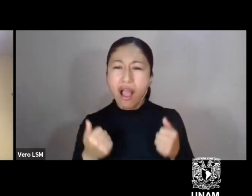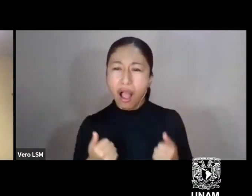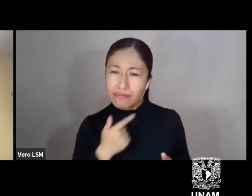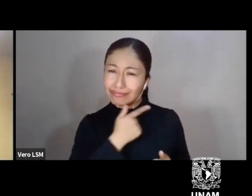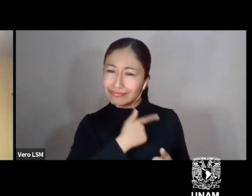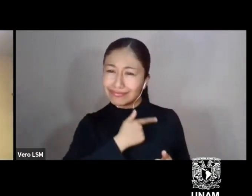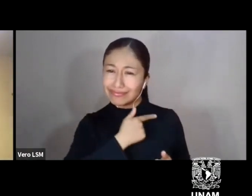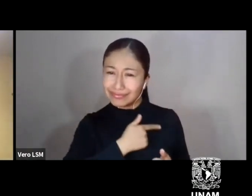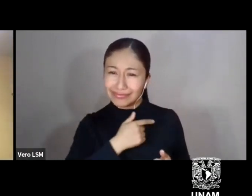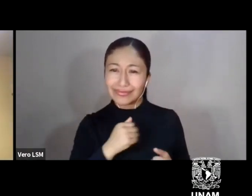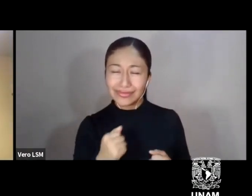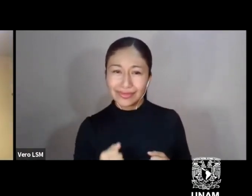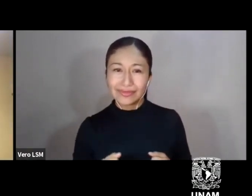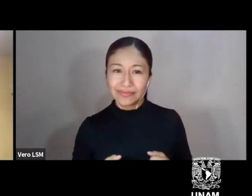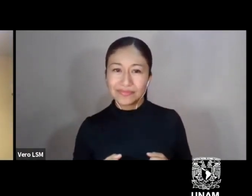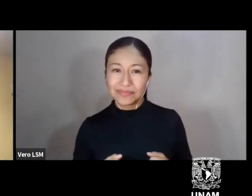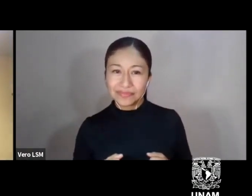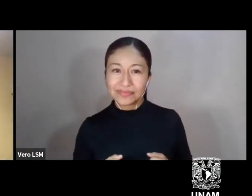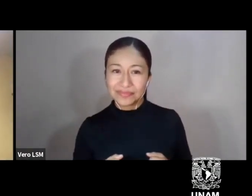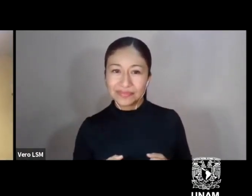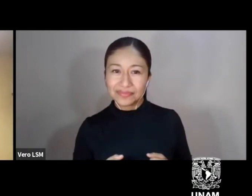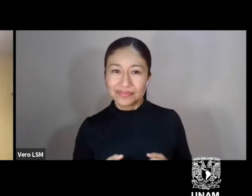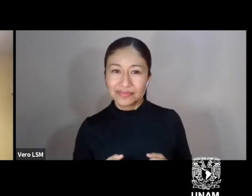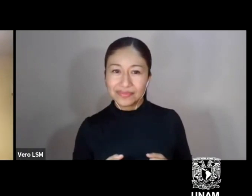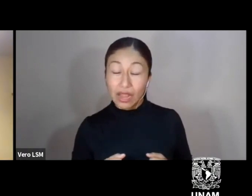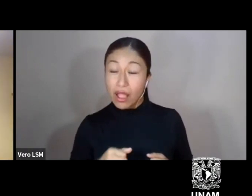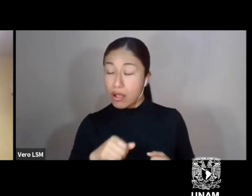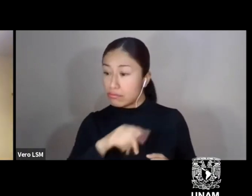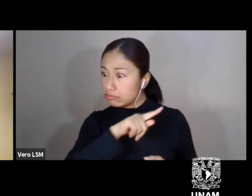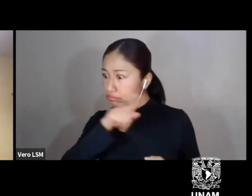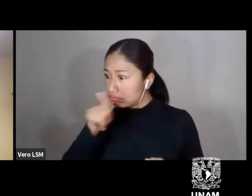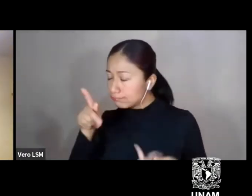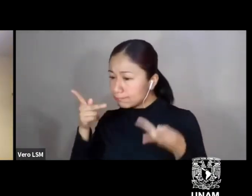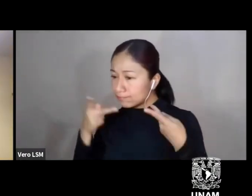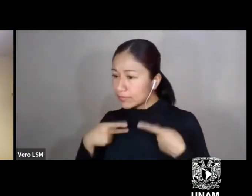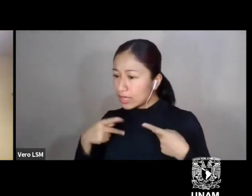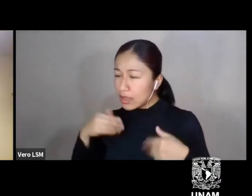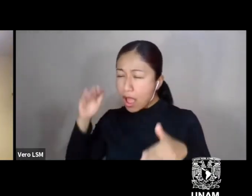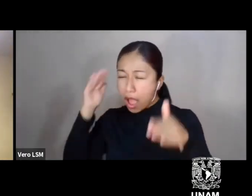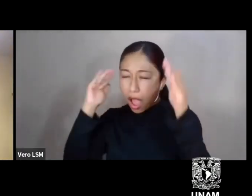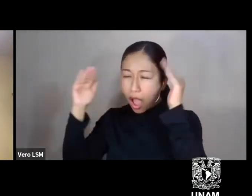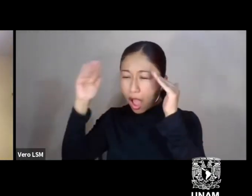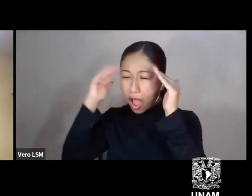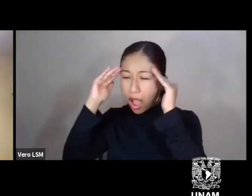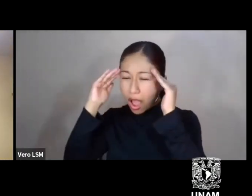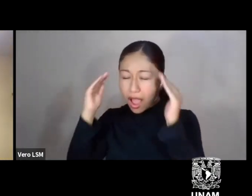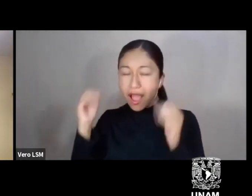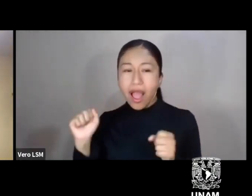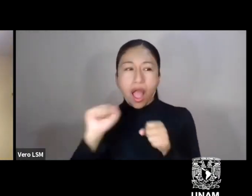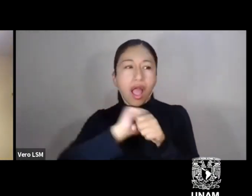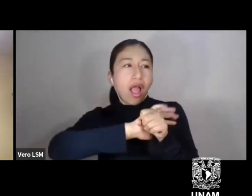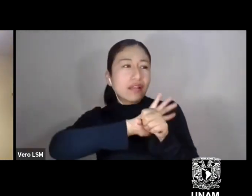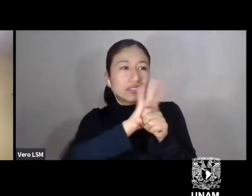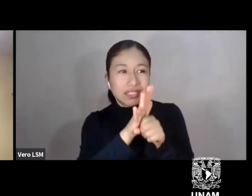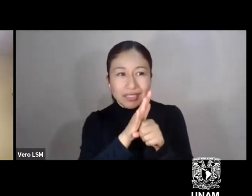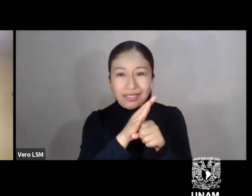siempre trayendo a la reflexión la literatura, el cine, todas las artes, las